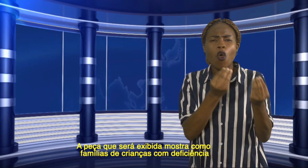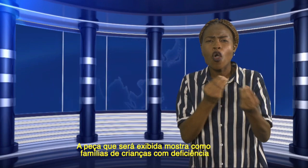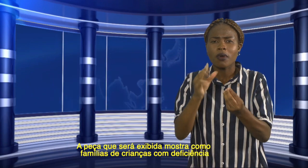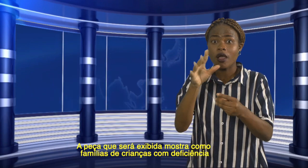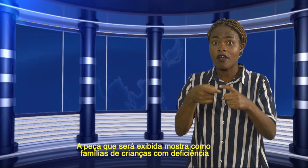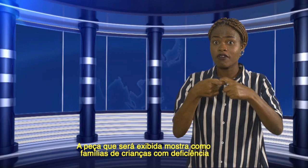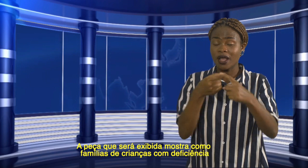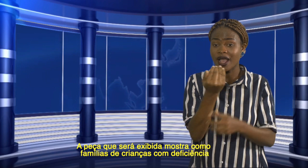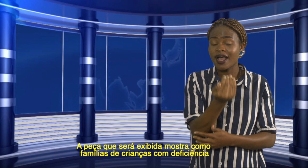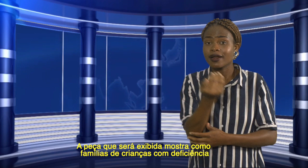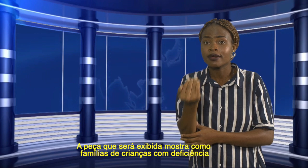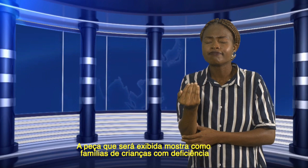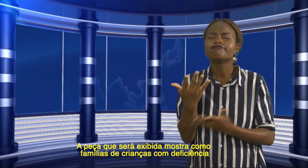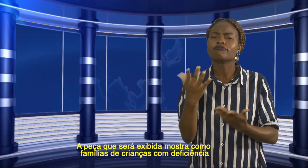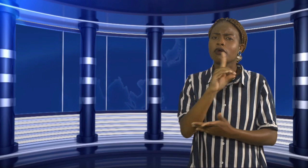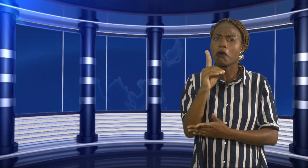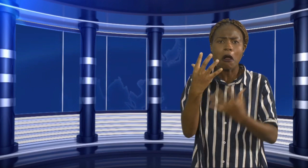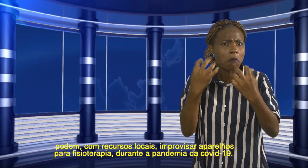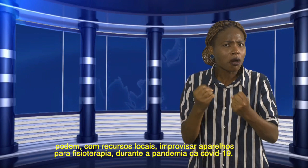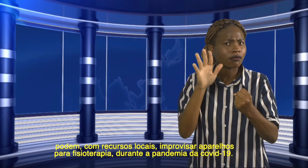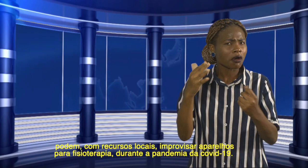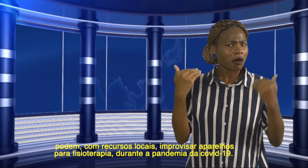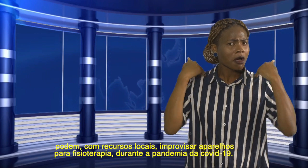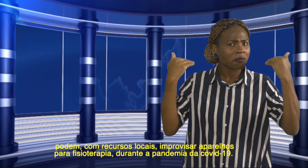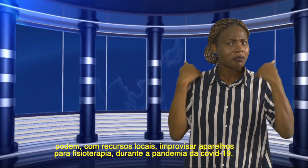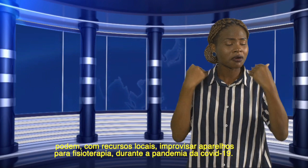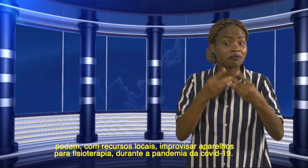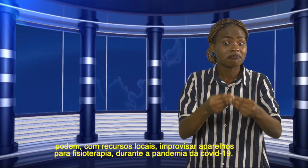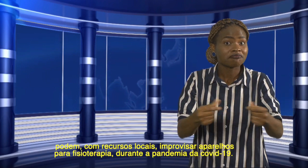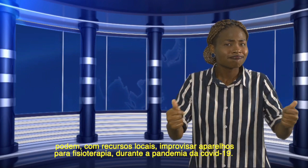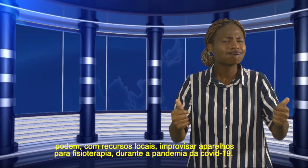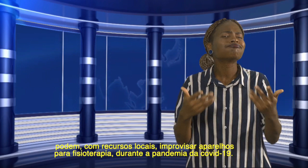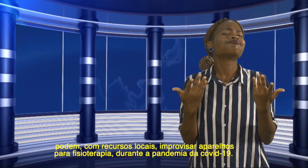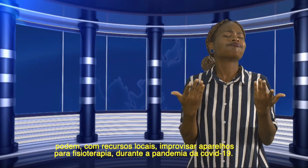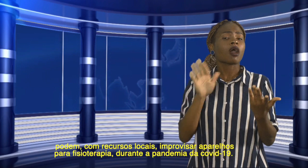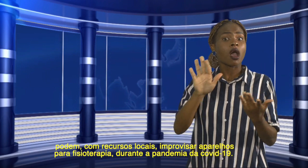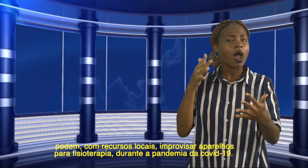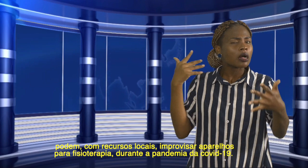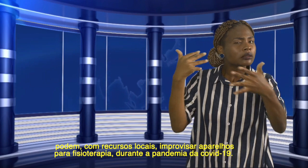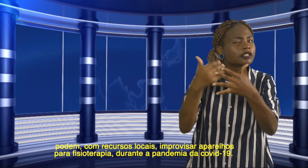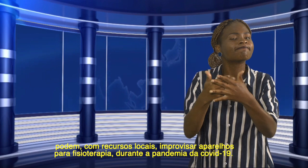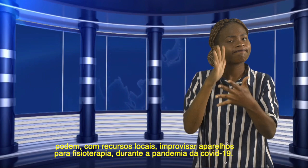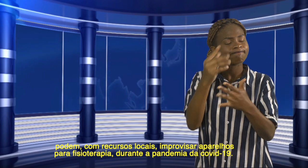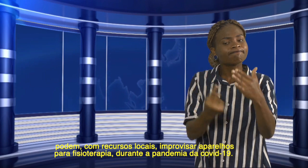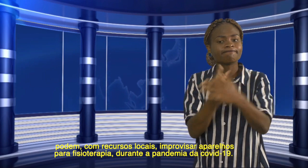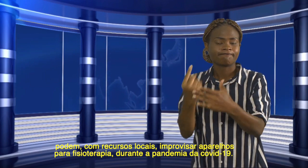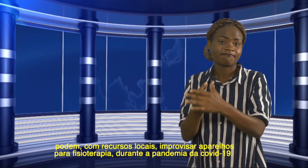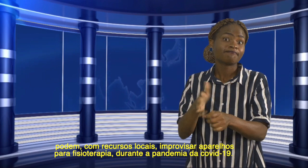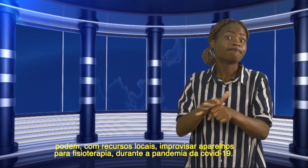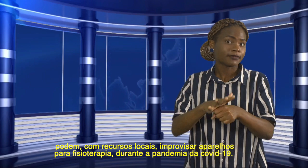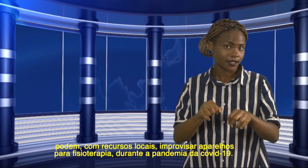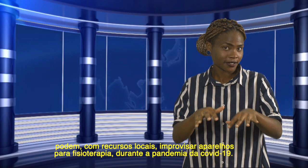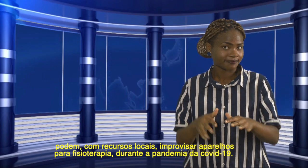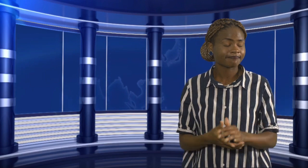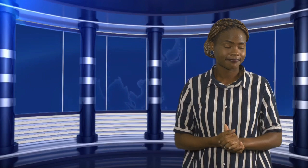mostra como famílias de crianças com deficiência podem com recursos locais improvisar aparelhos para fisioterapia durante a pandemia